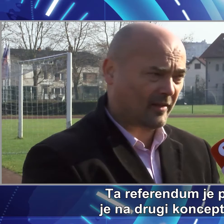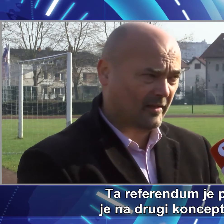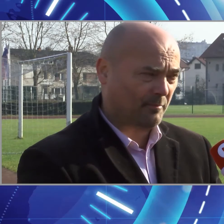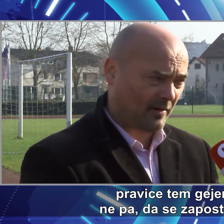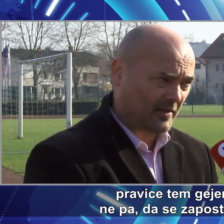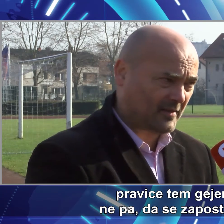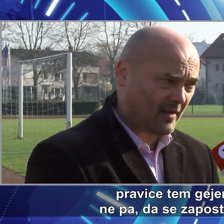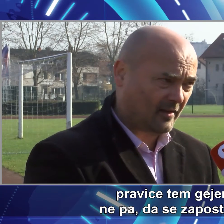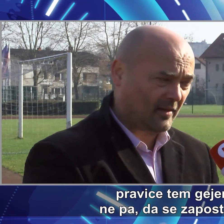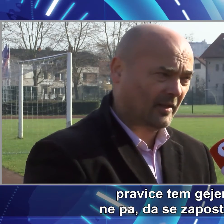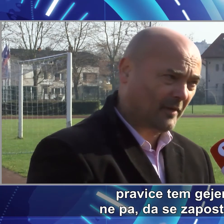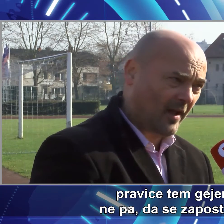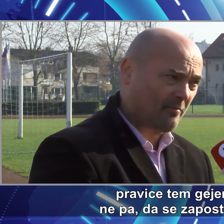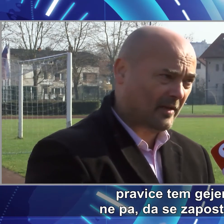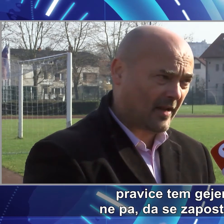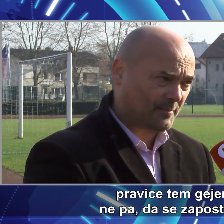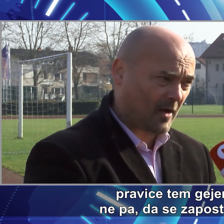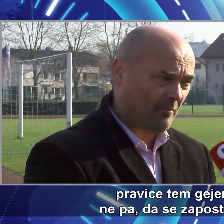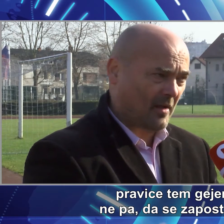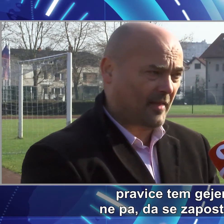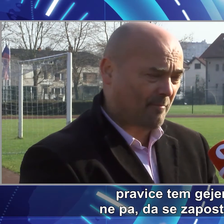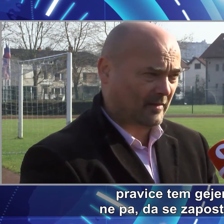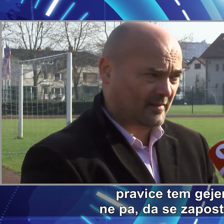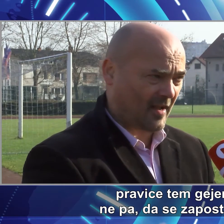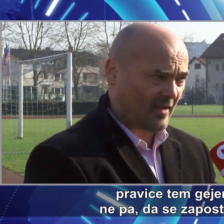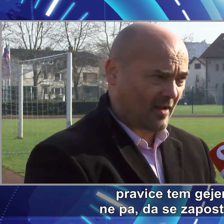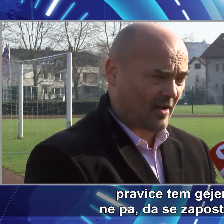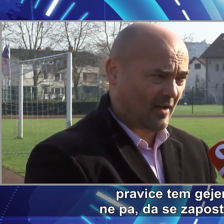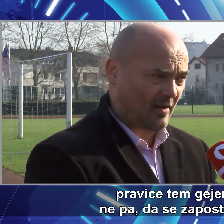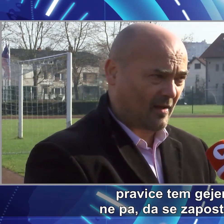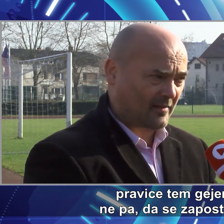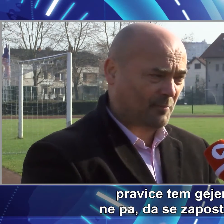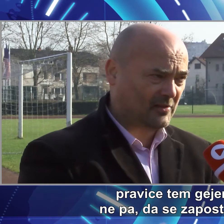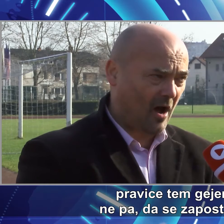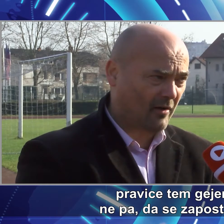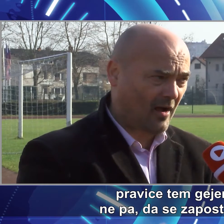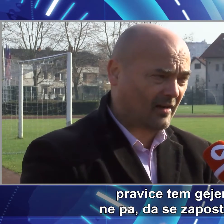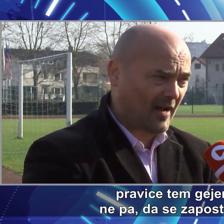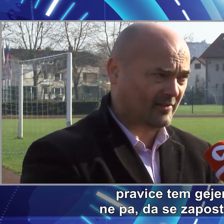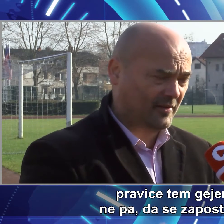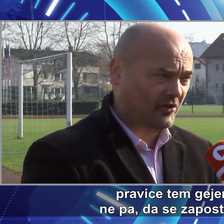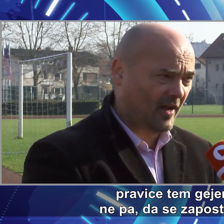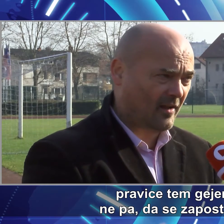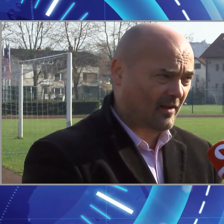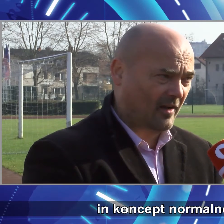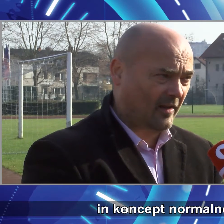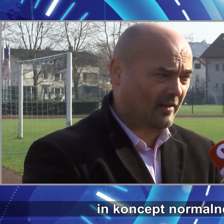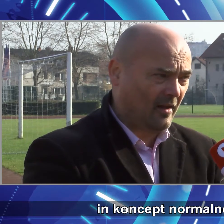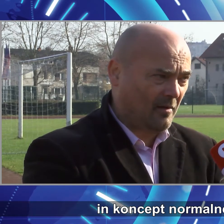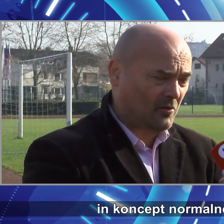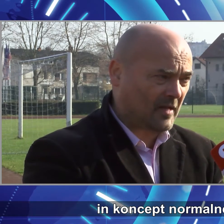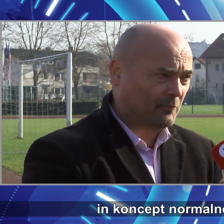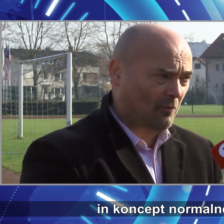ravni urediti pravice tem gejem in lezbikam, ne pa da se zapostavlja glas večine